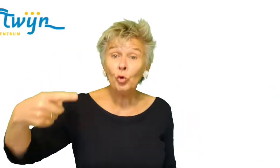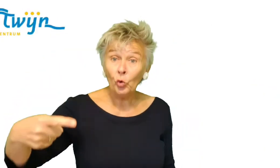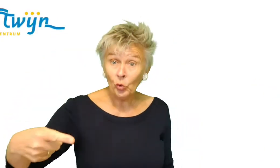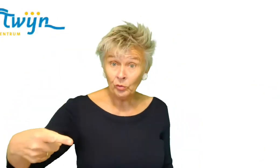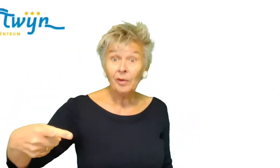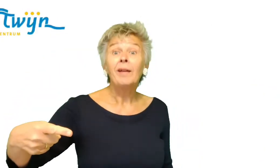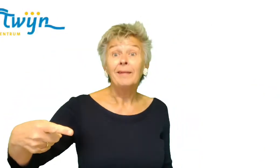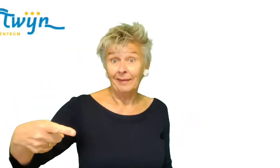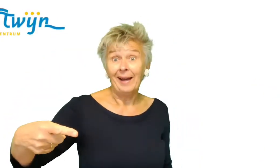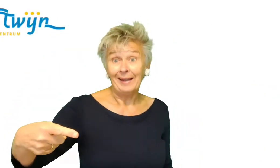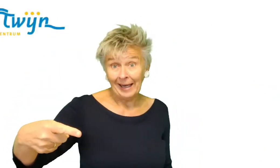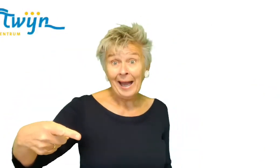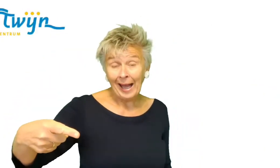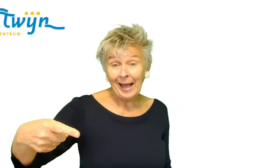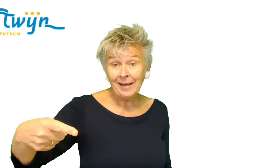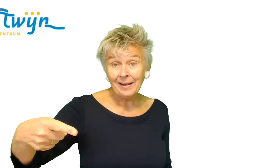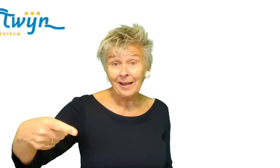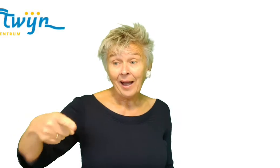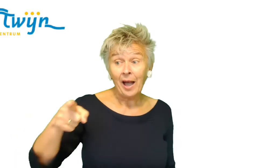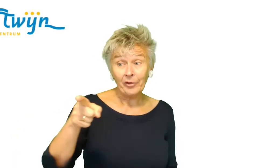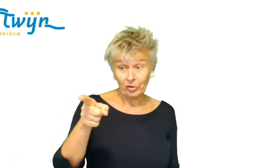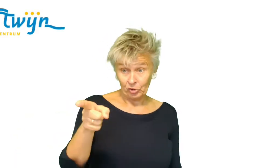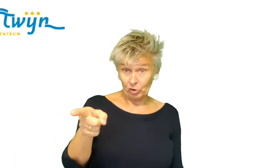Toen, daarna, had ze...